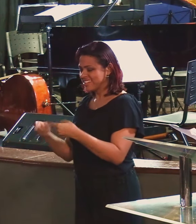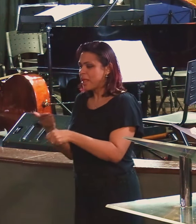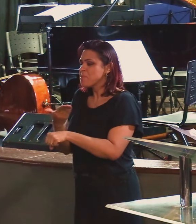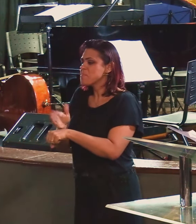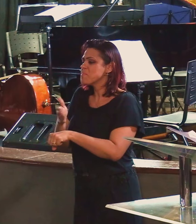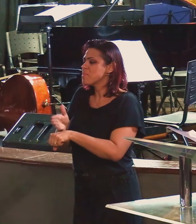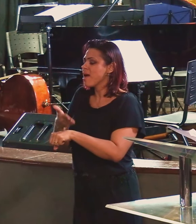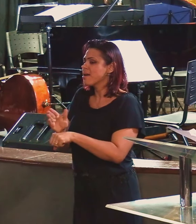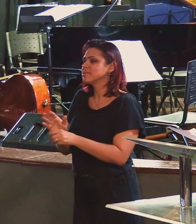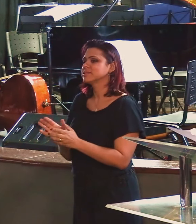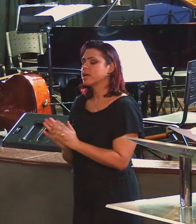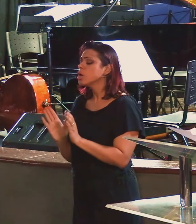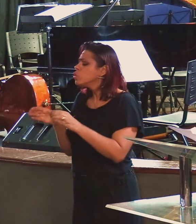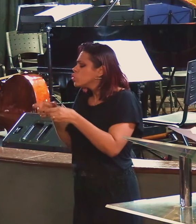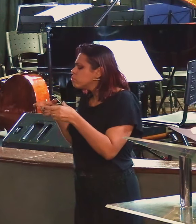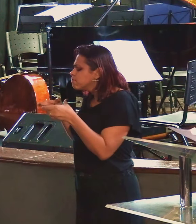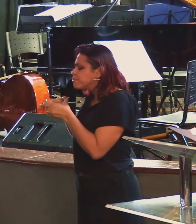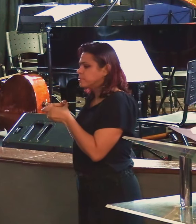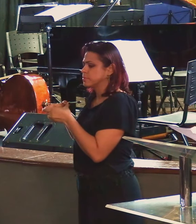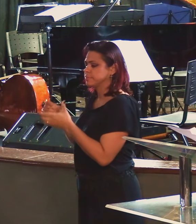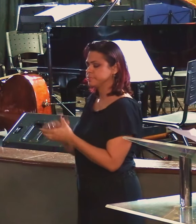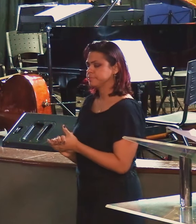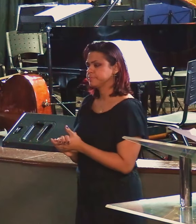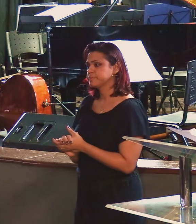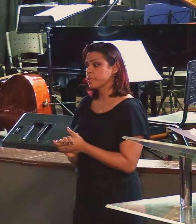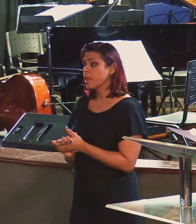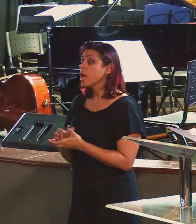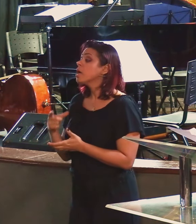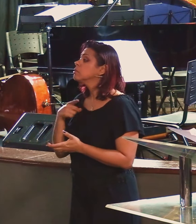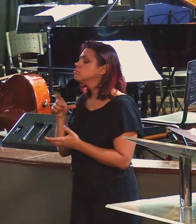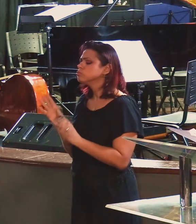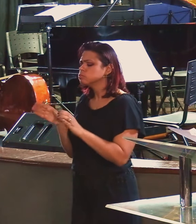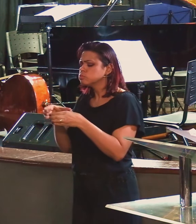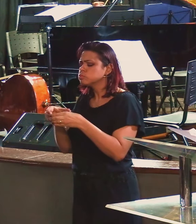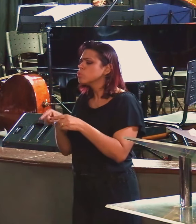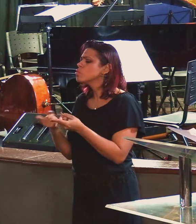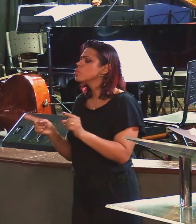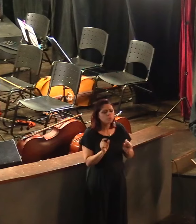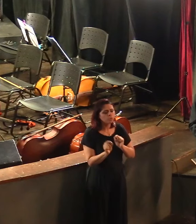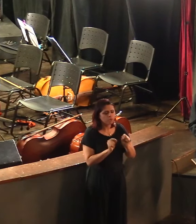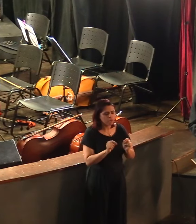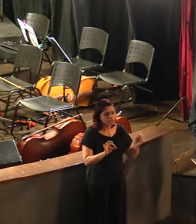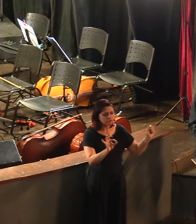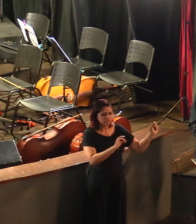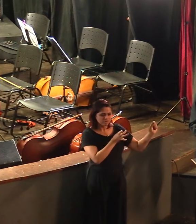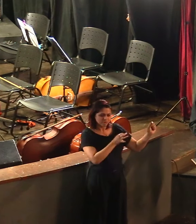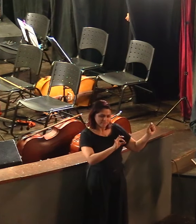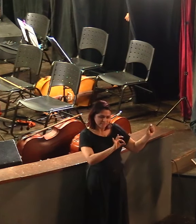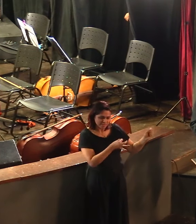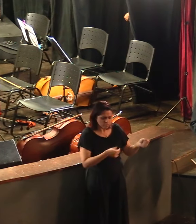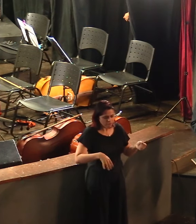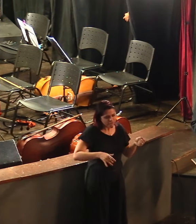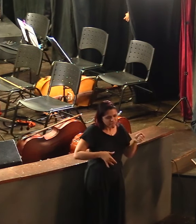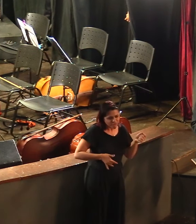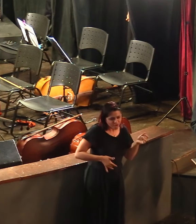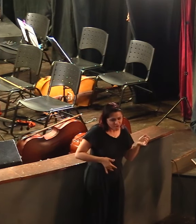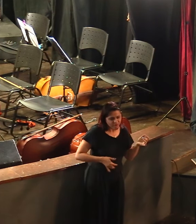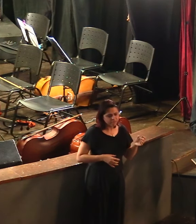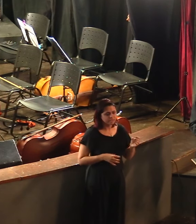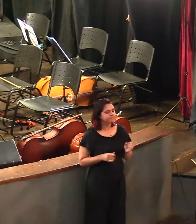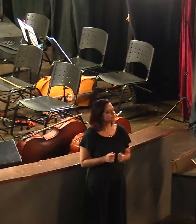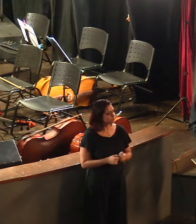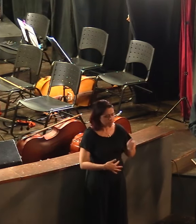musical camerística. Esta é composta por violinos, violas,